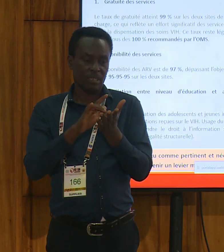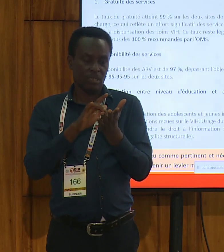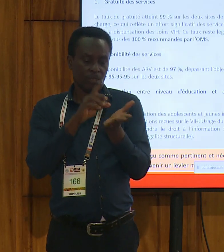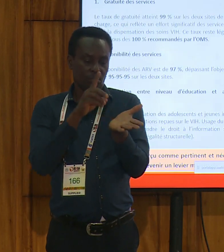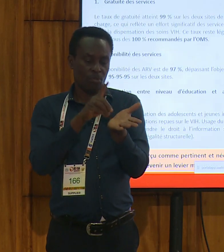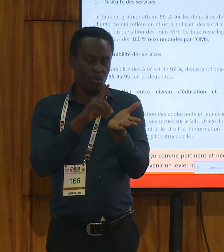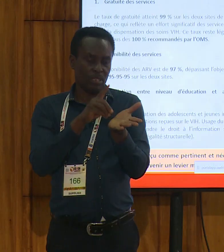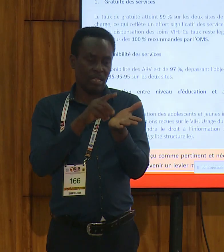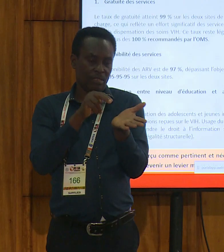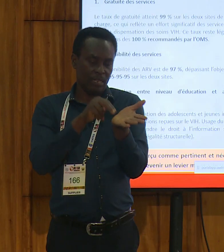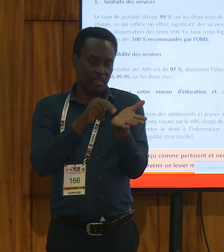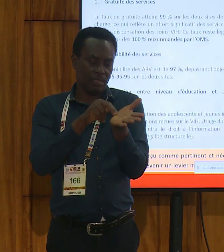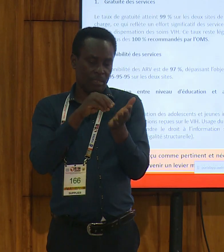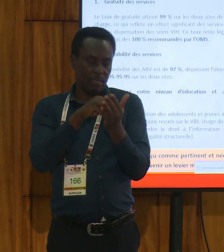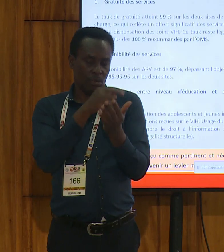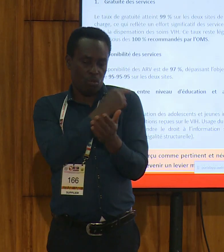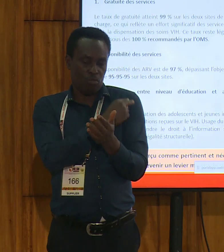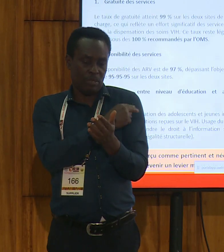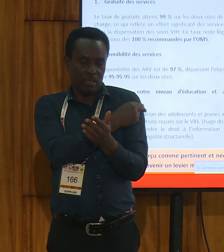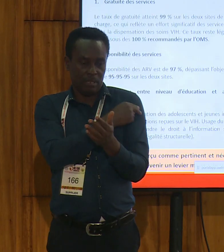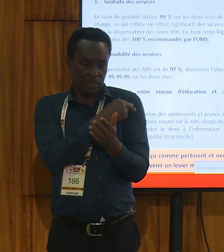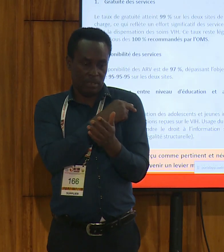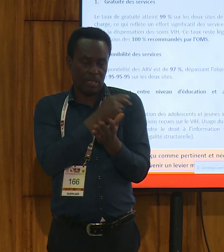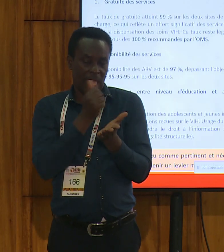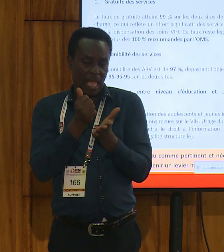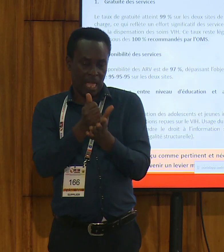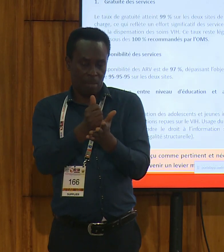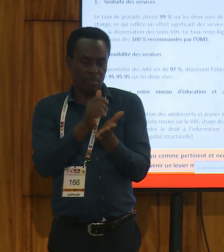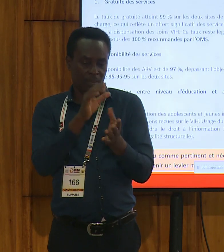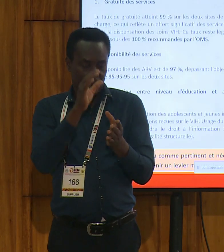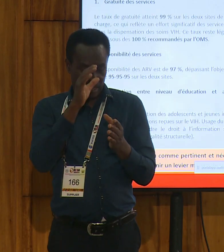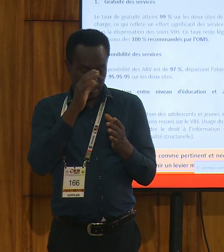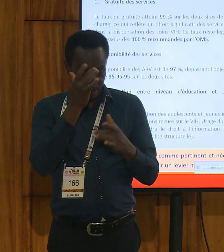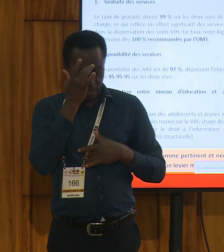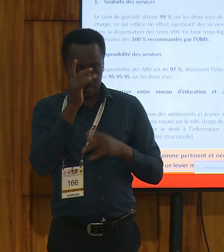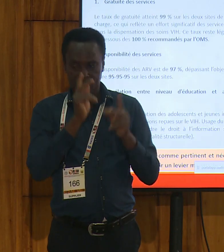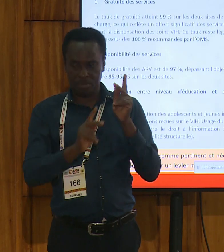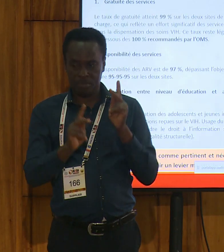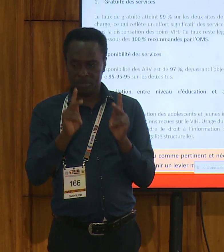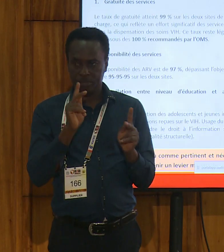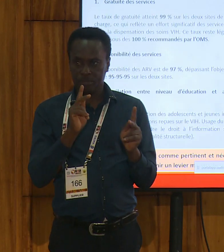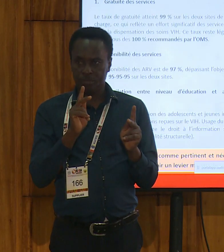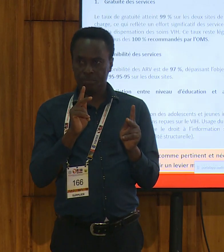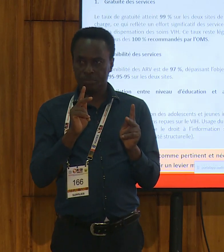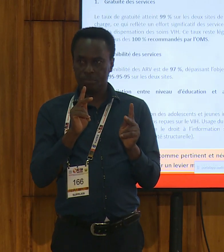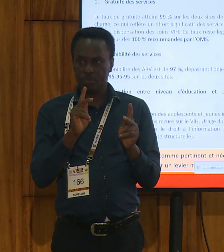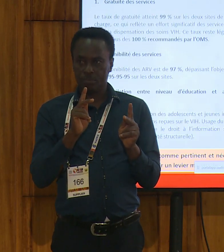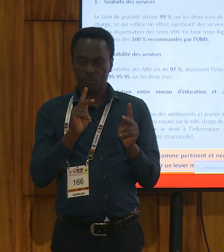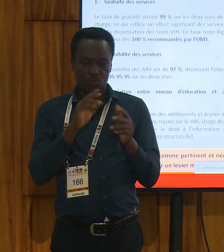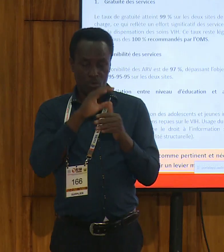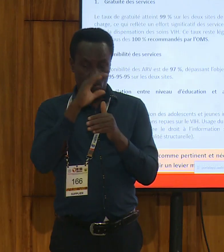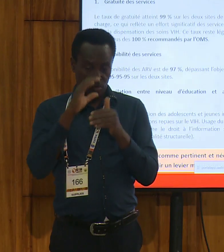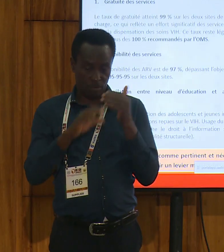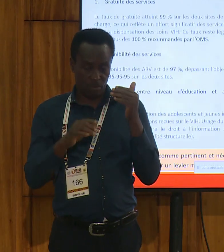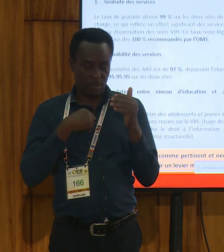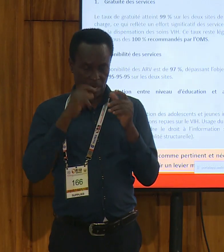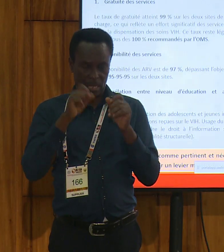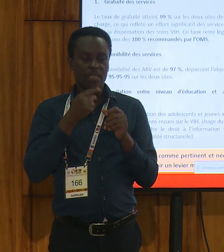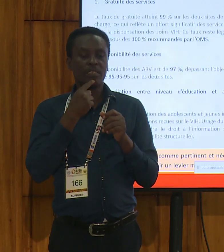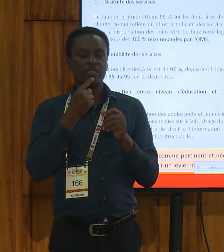que nous puissions avoir de bons résultats. Donc, en conclusion, nous pouvons dire